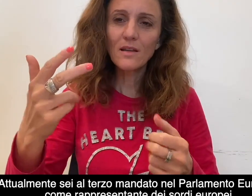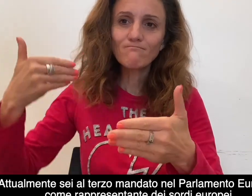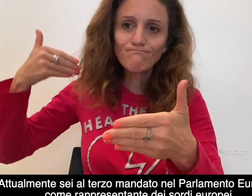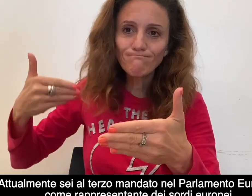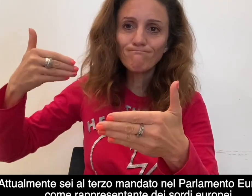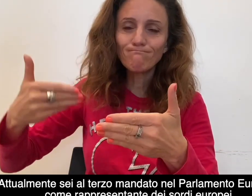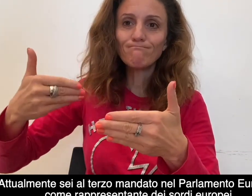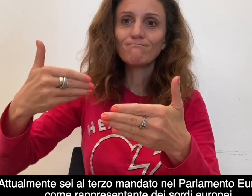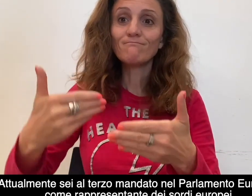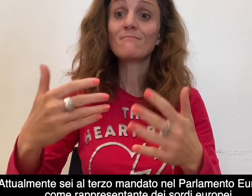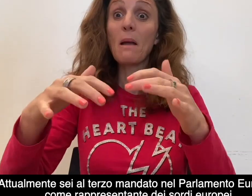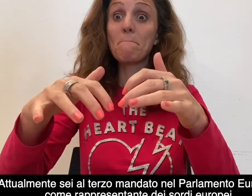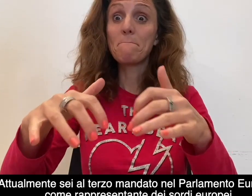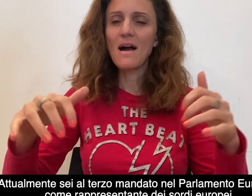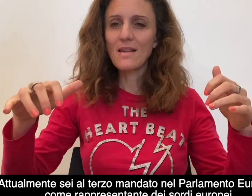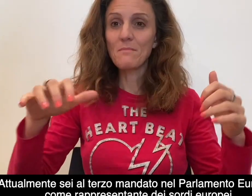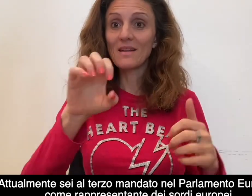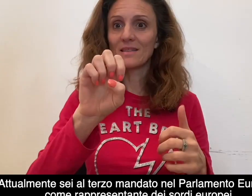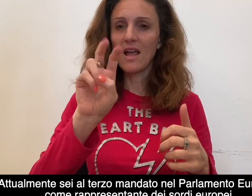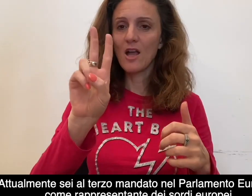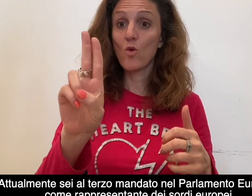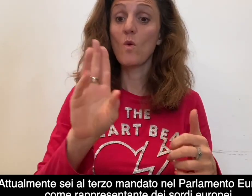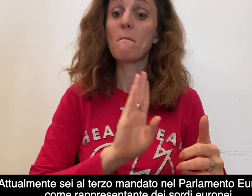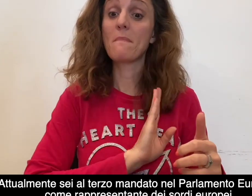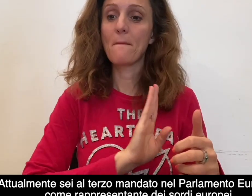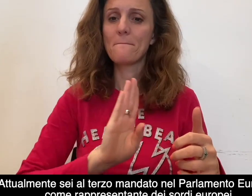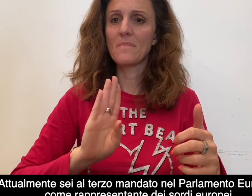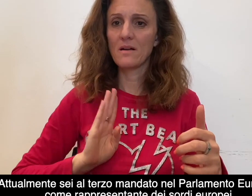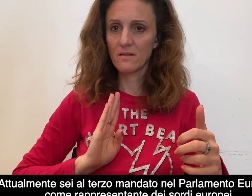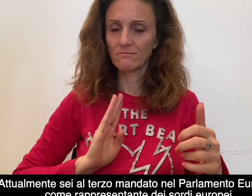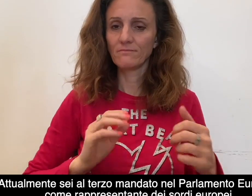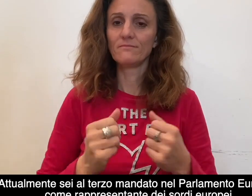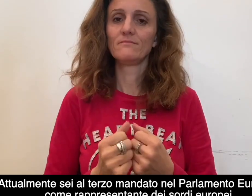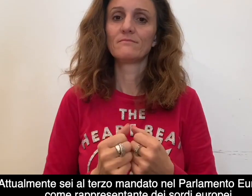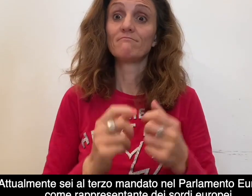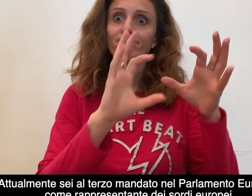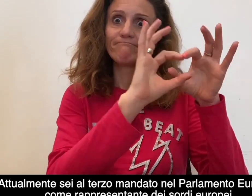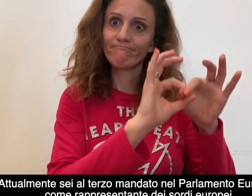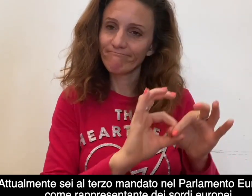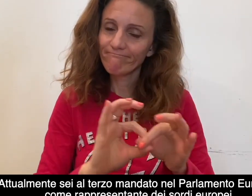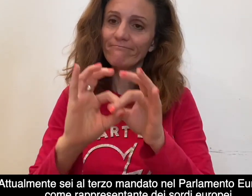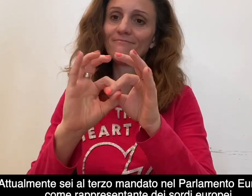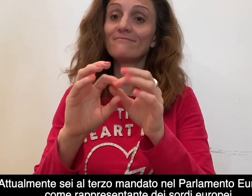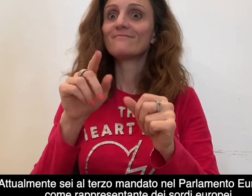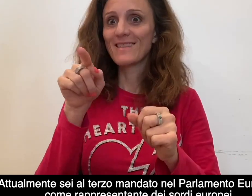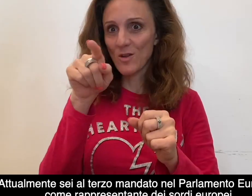nel parlamento europeo giusto proprio come rappresentante delle persone